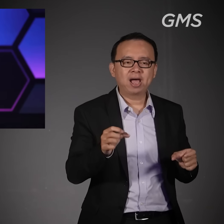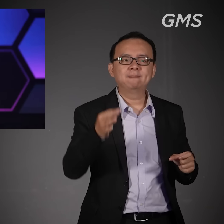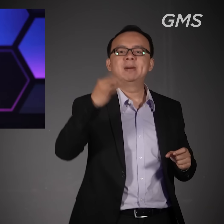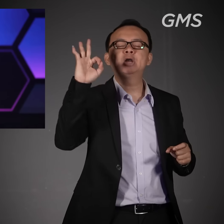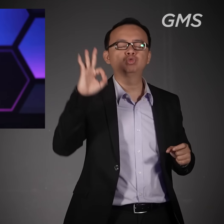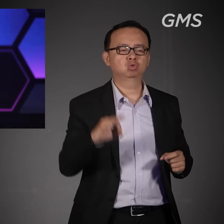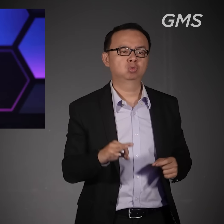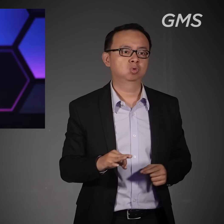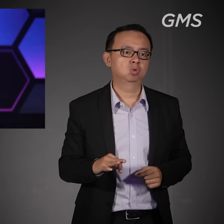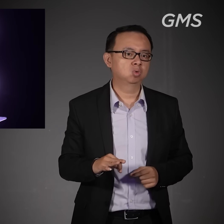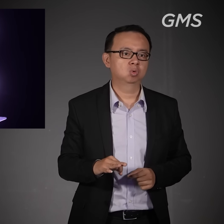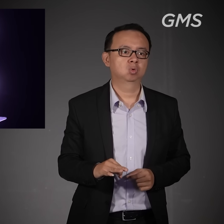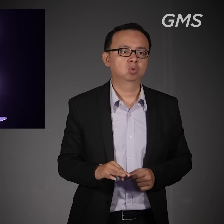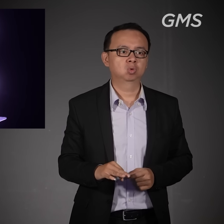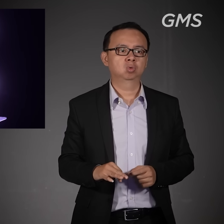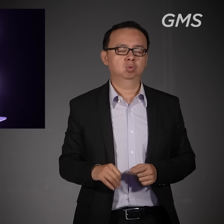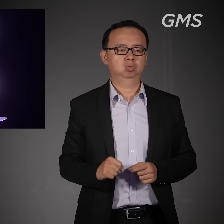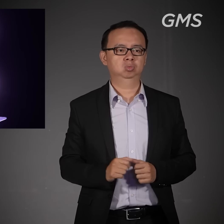dengan kasih